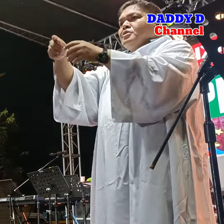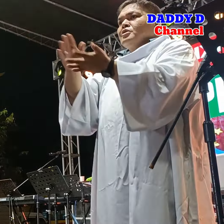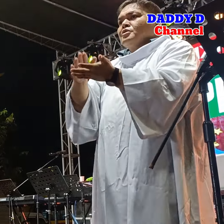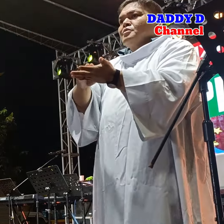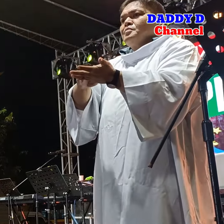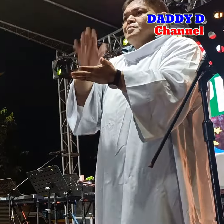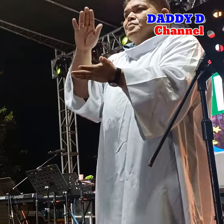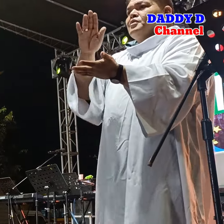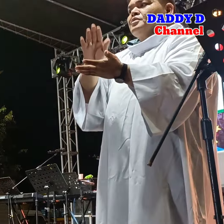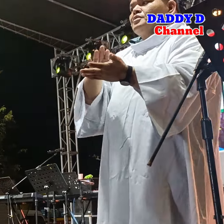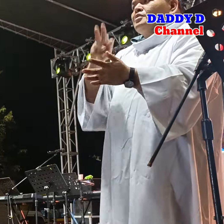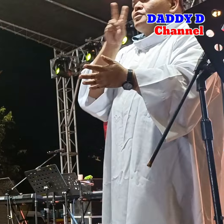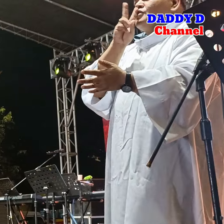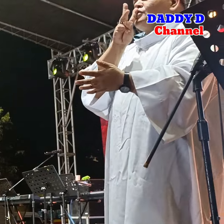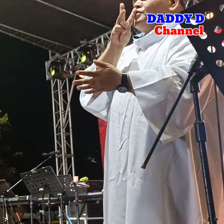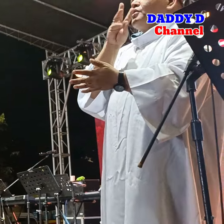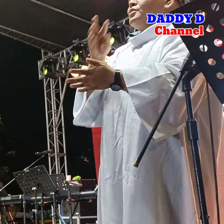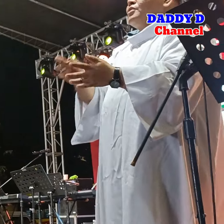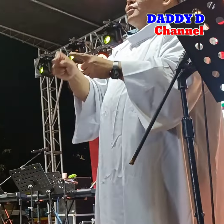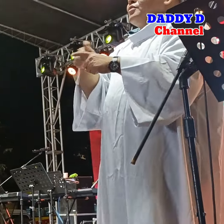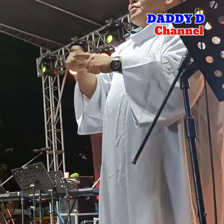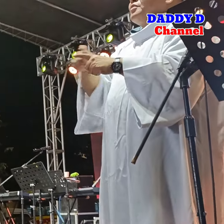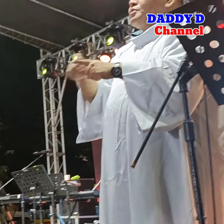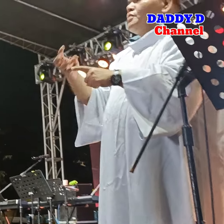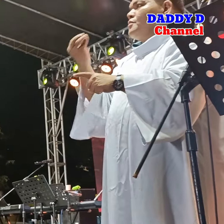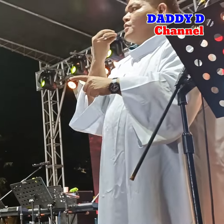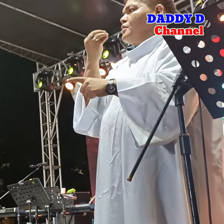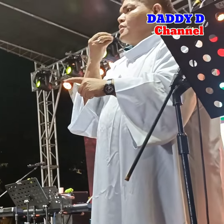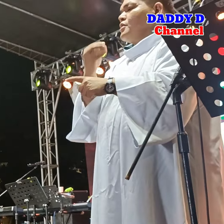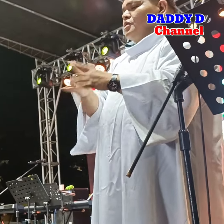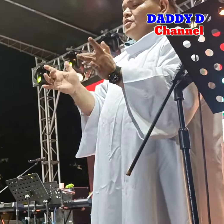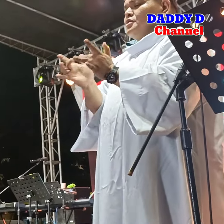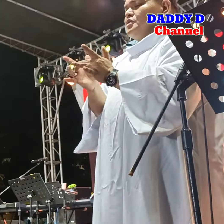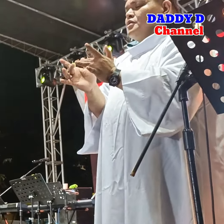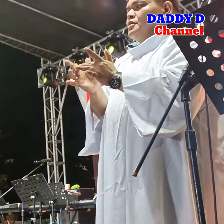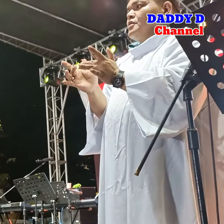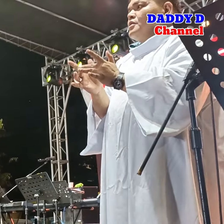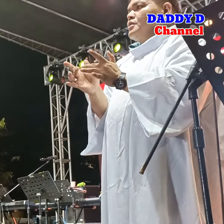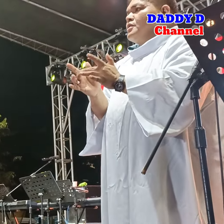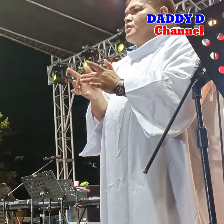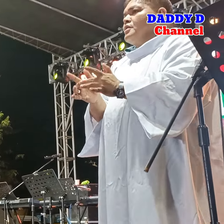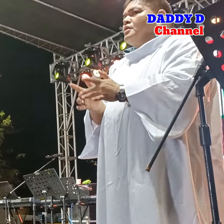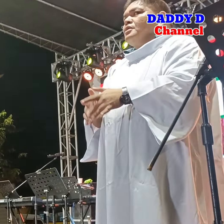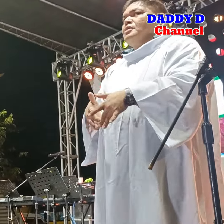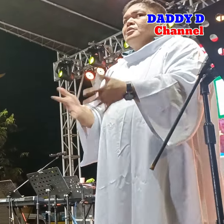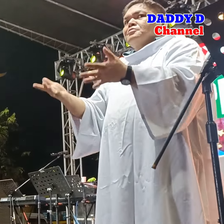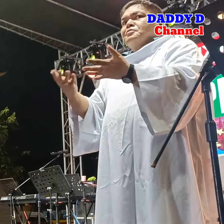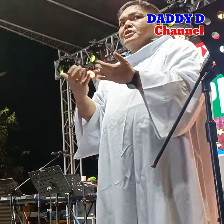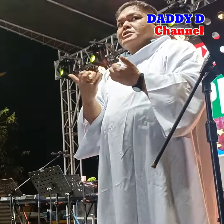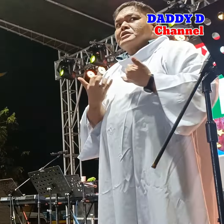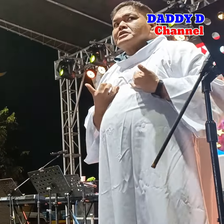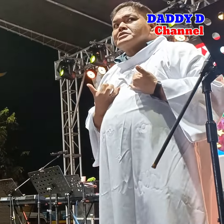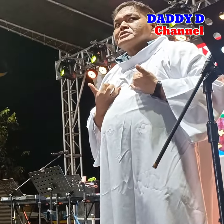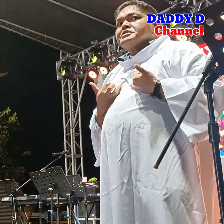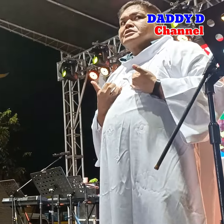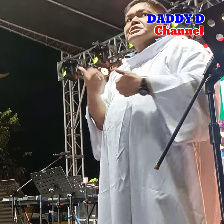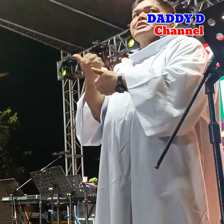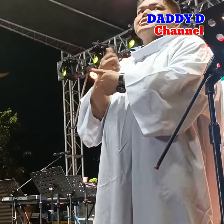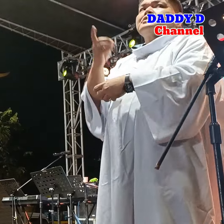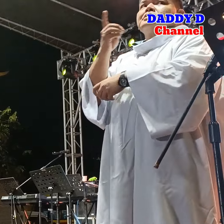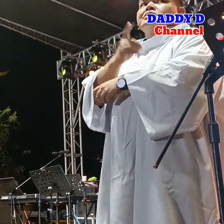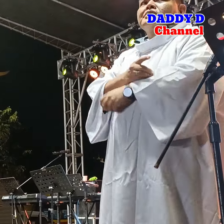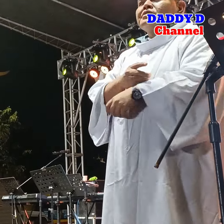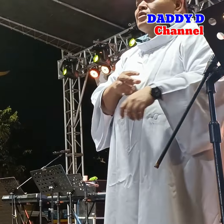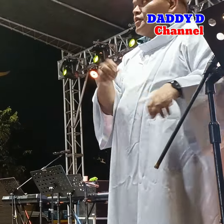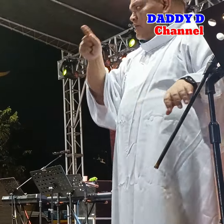ng pagkain, tubig, kuryente, internet, transportation. Mga pangangailangan natin sa araw-araw.